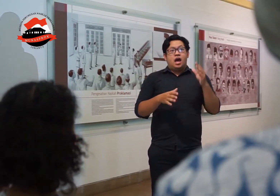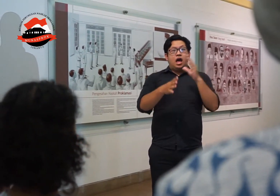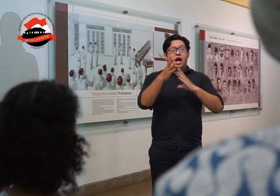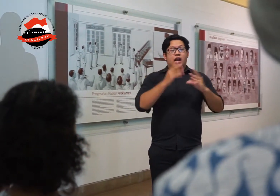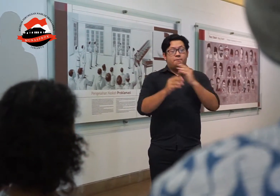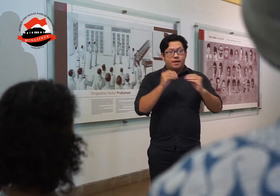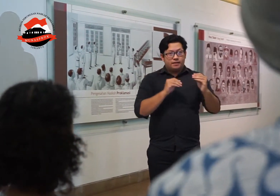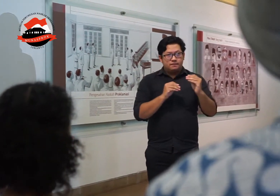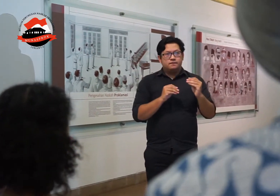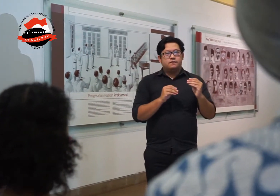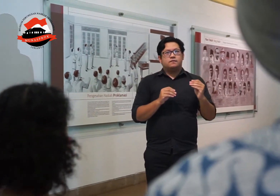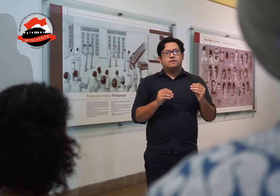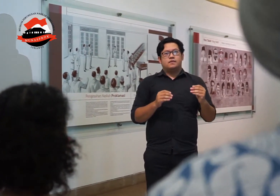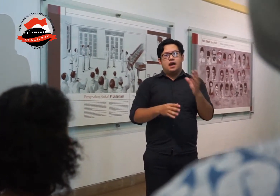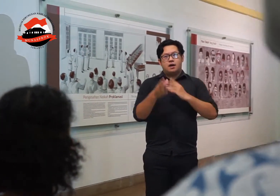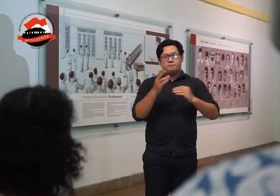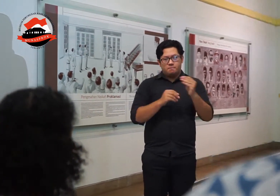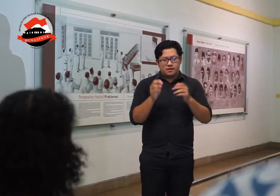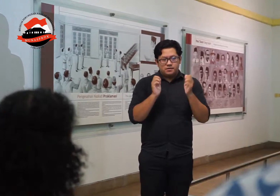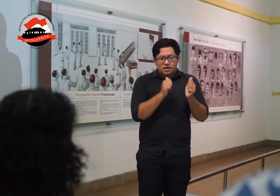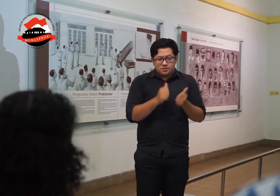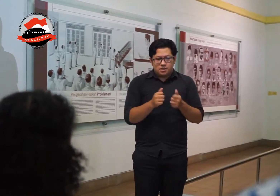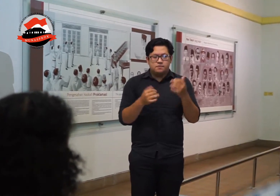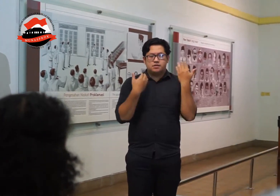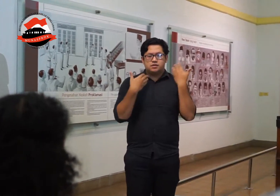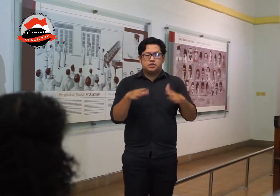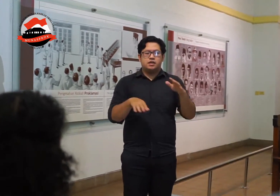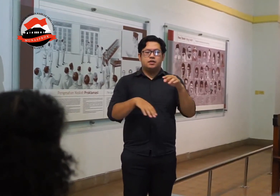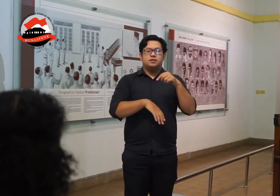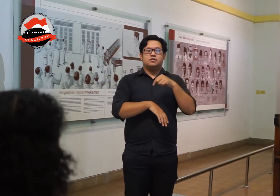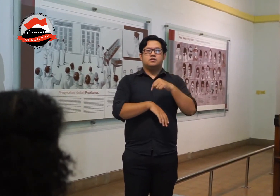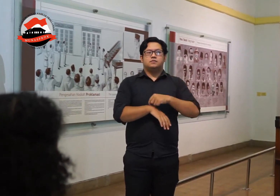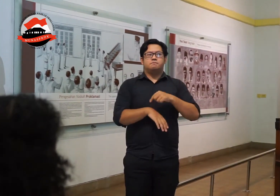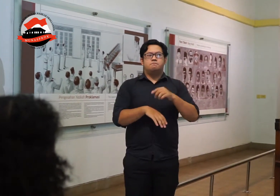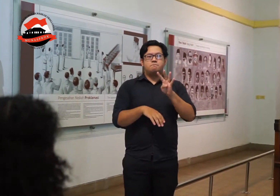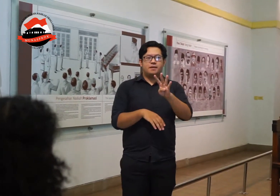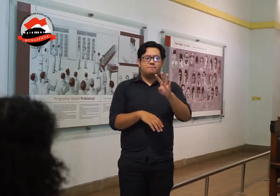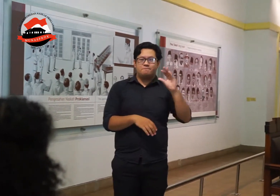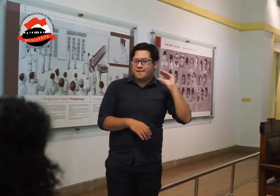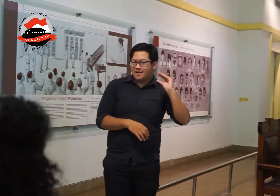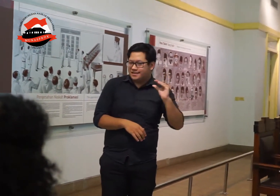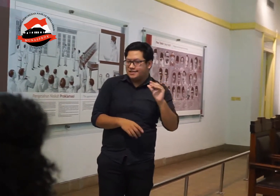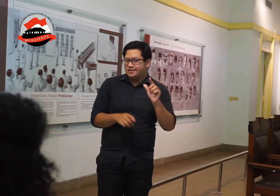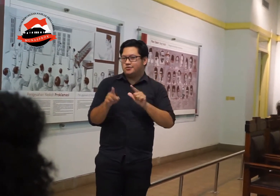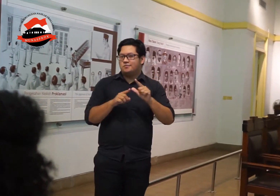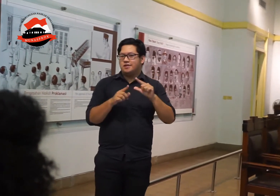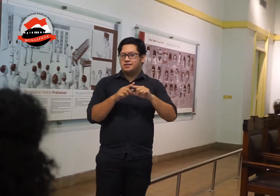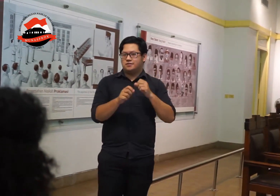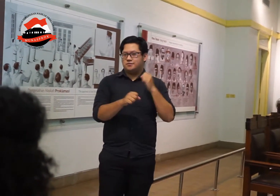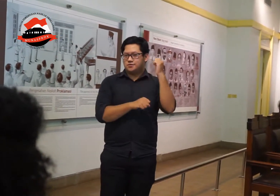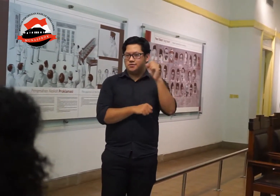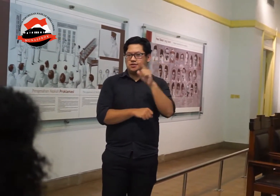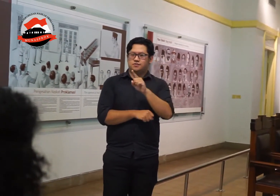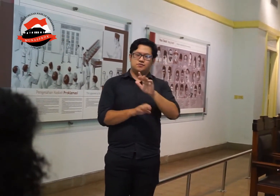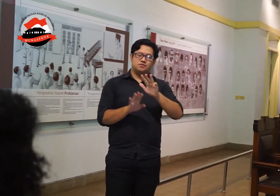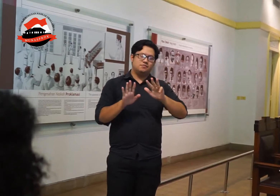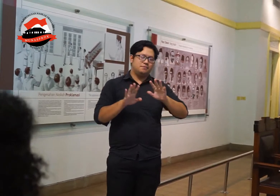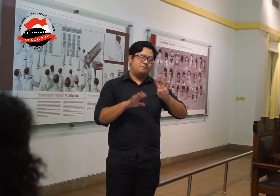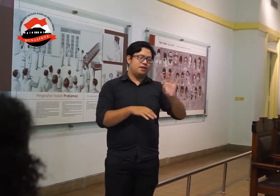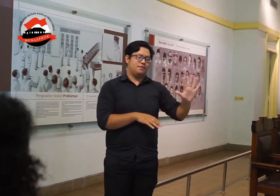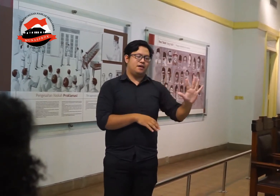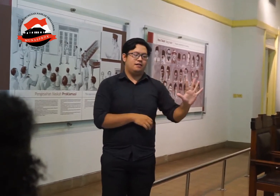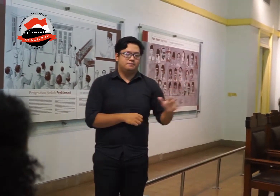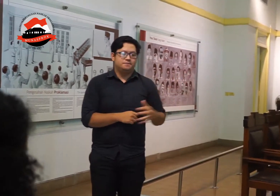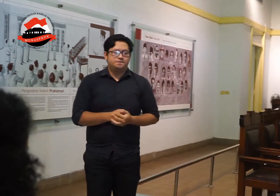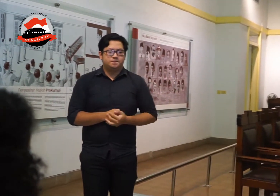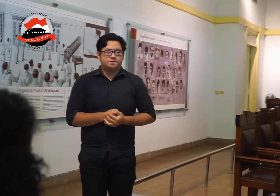itu selesai pukul 4 pagi 17 Agustus 1945. Kemudian